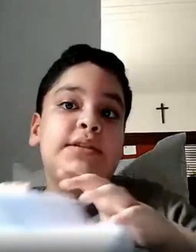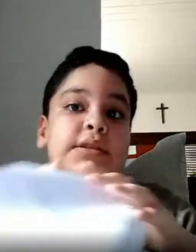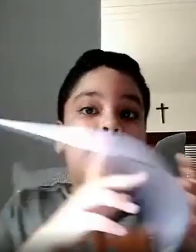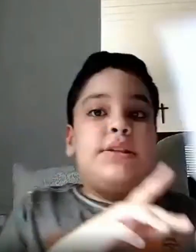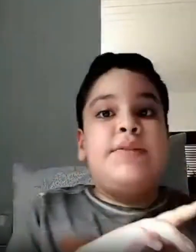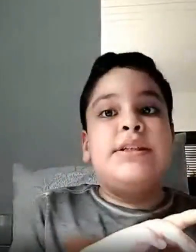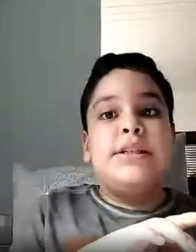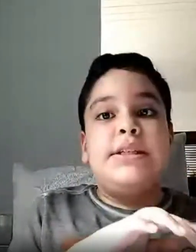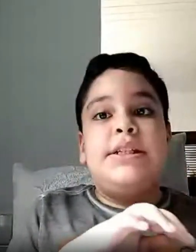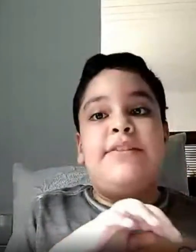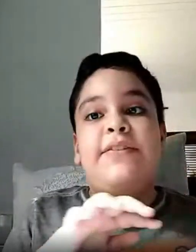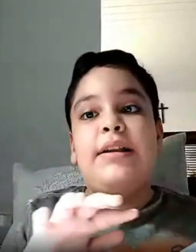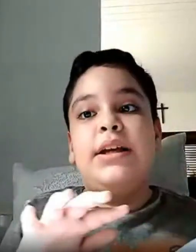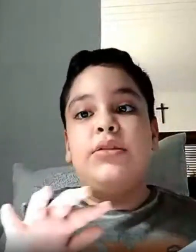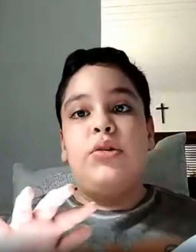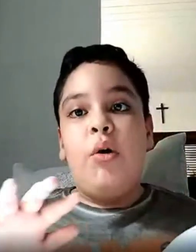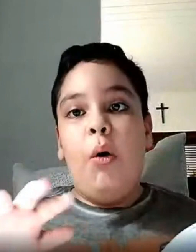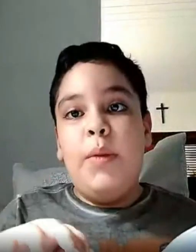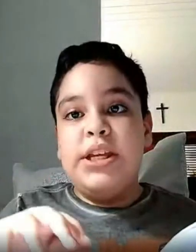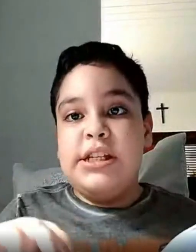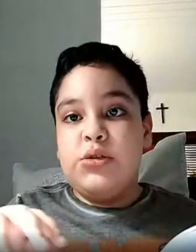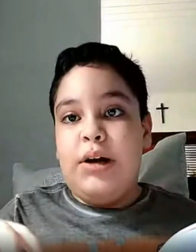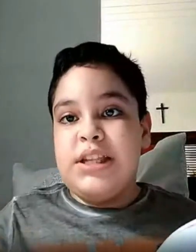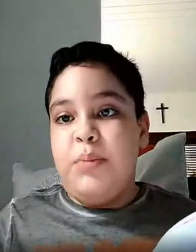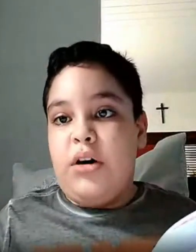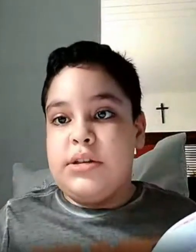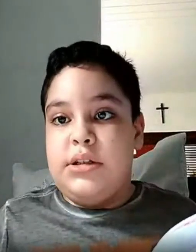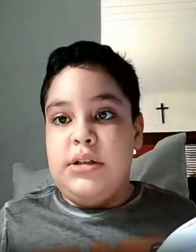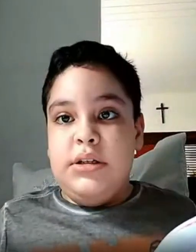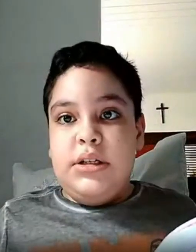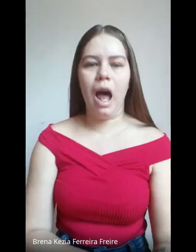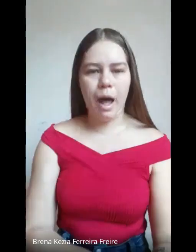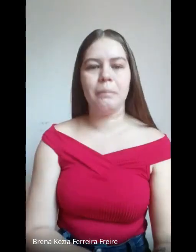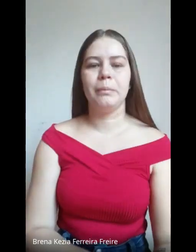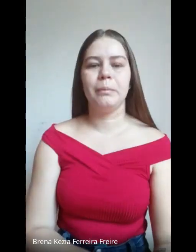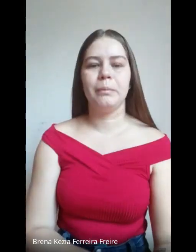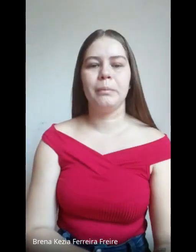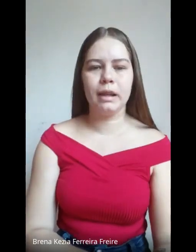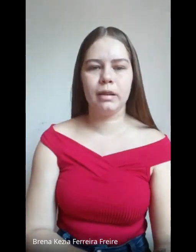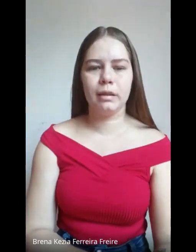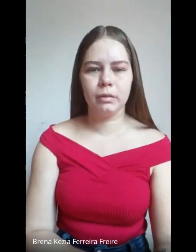e 226. E tinha falando, comente a sua resposta. Ah, E aí tinha um vou olhar. comentário particular